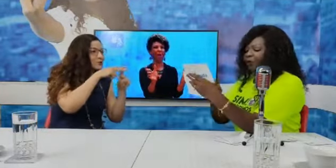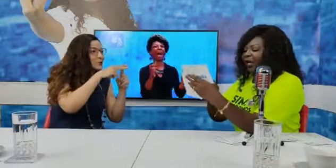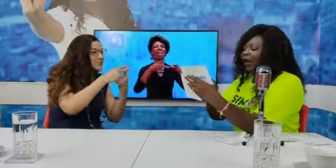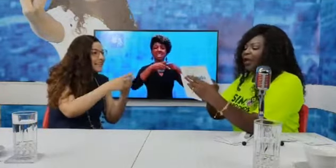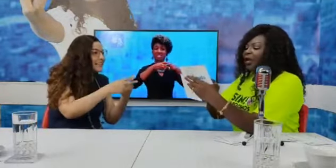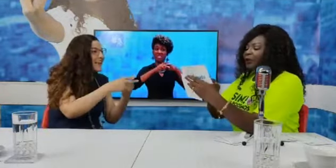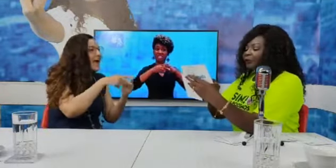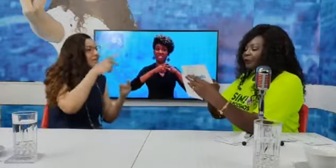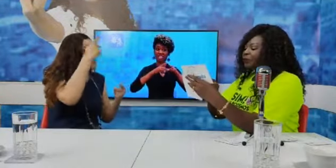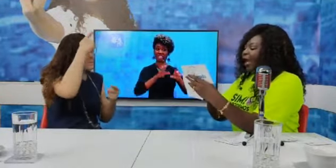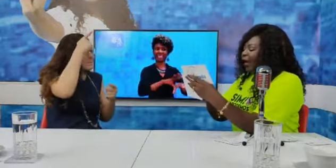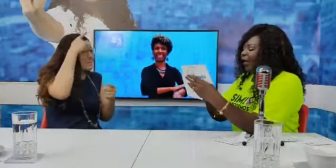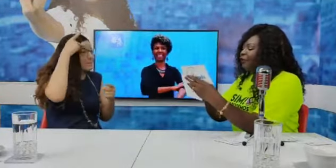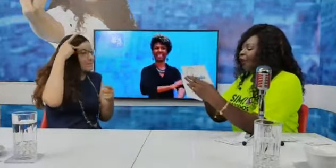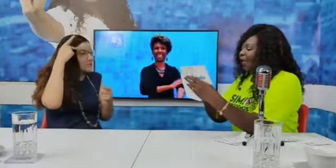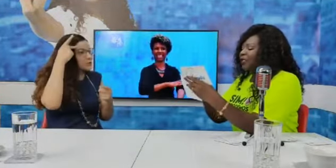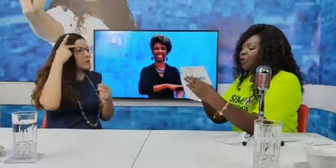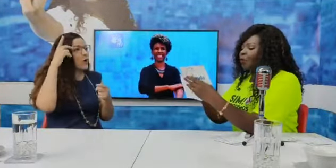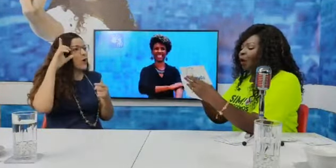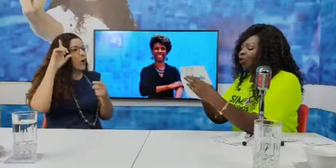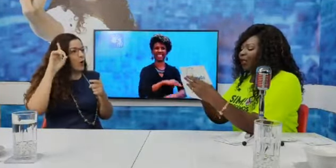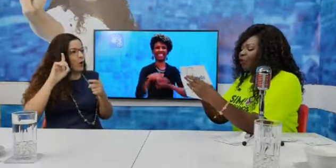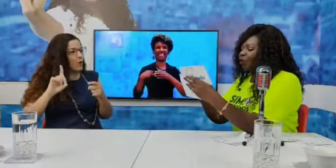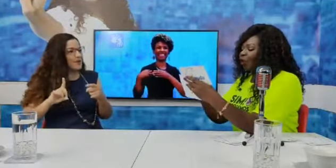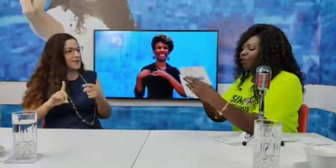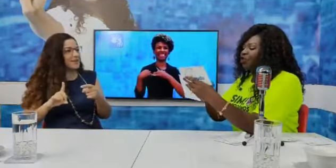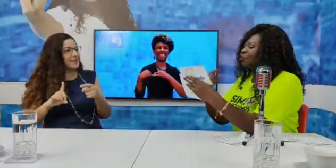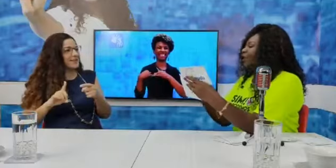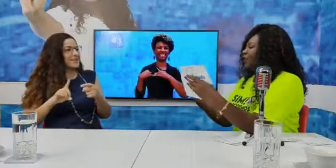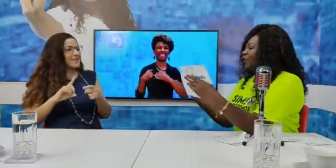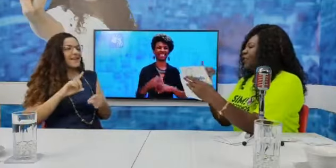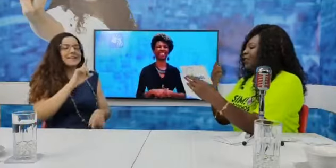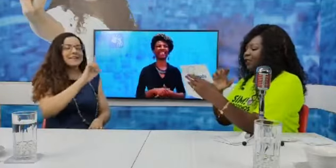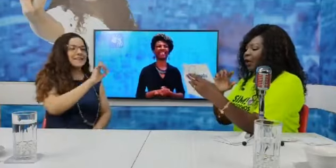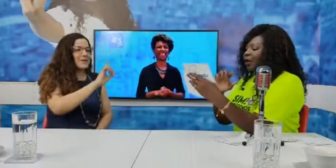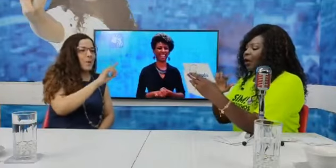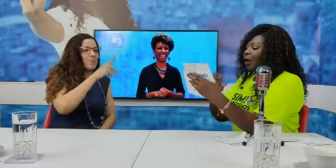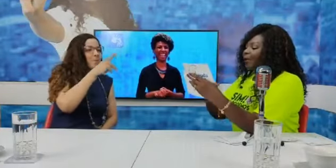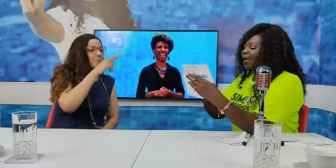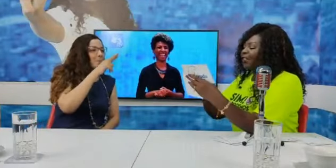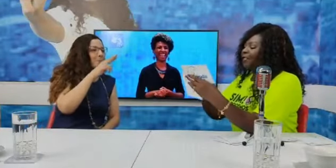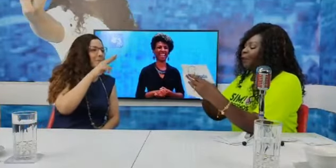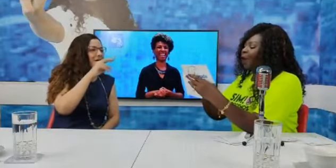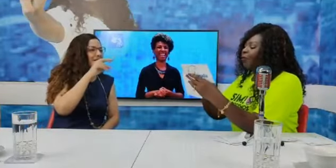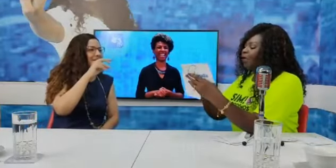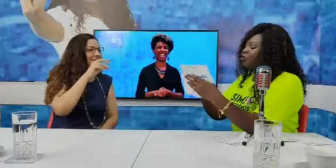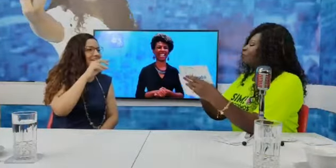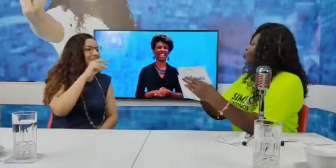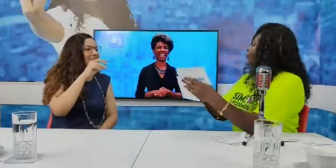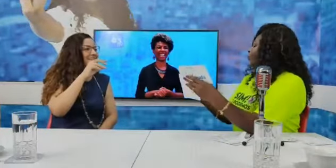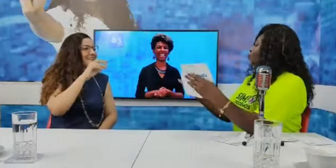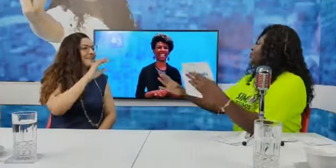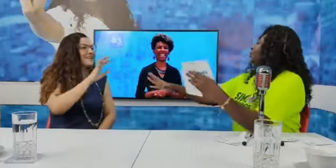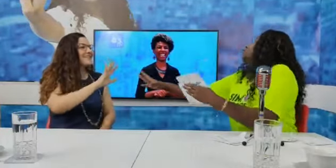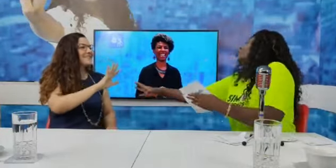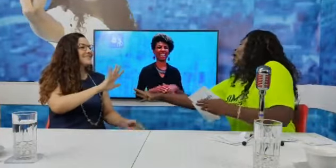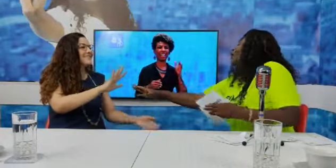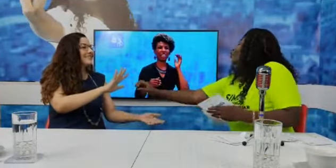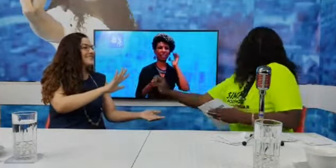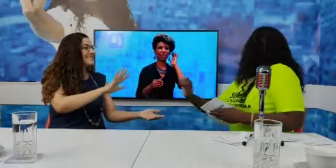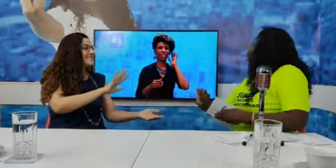viu? Porque, tá, ele fala aqui, são portadoras de uma deficiência, principalmente um sofrimento